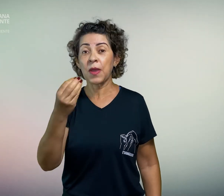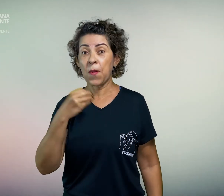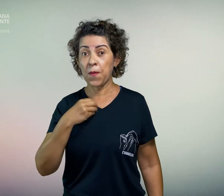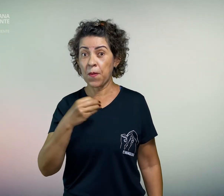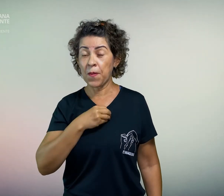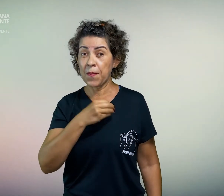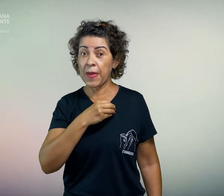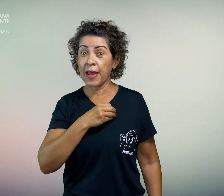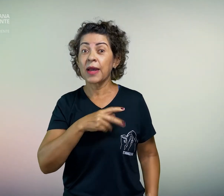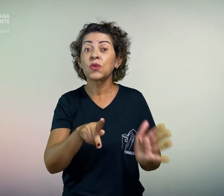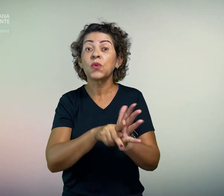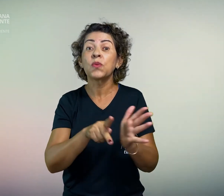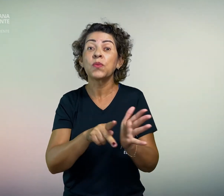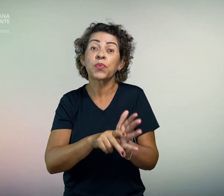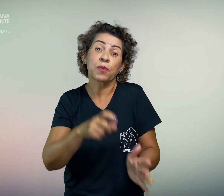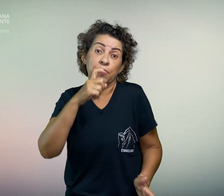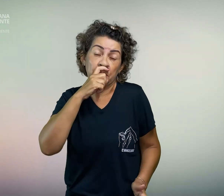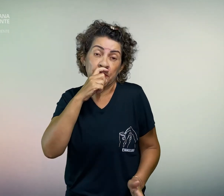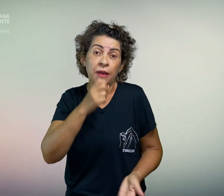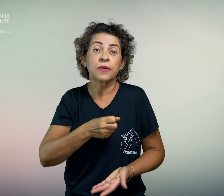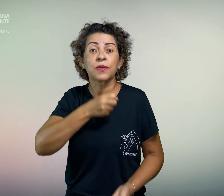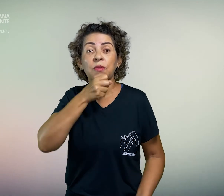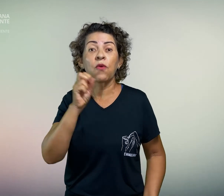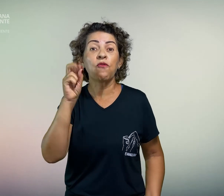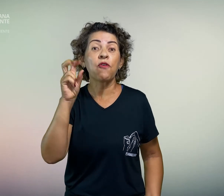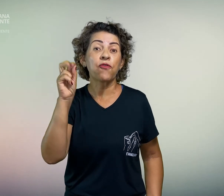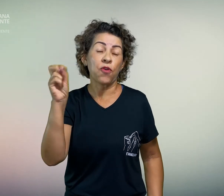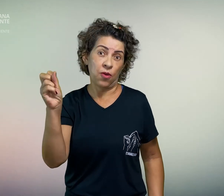avós. Eles foram violentos?